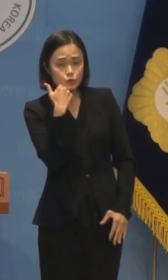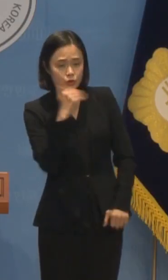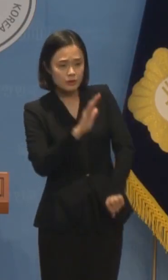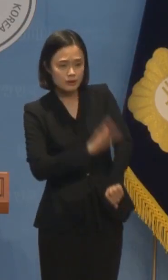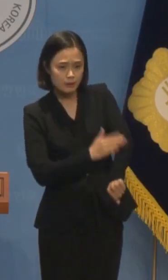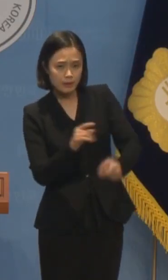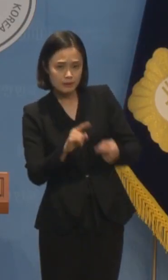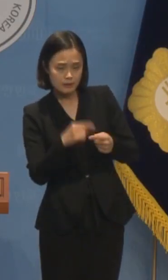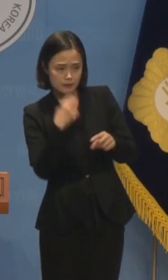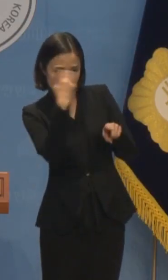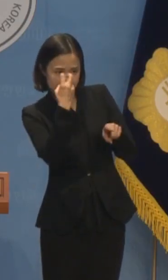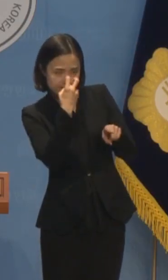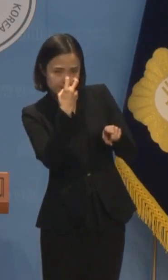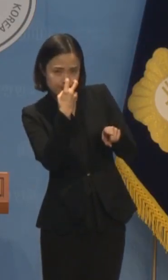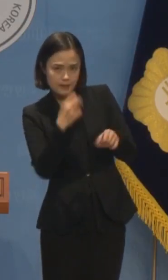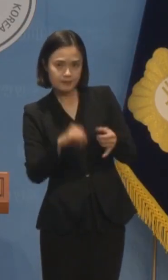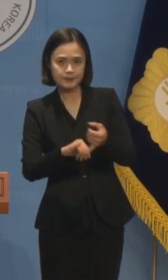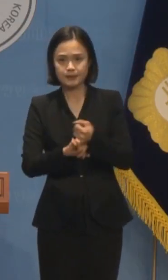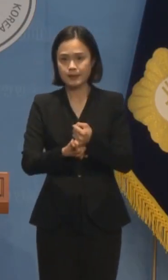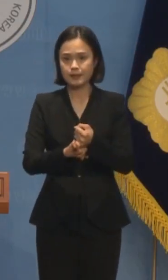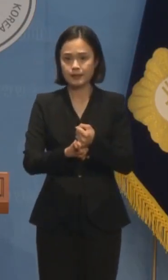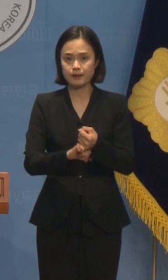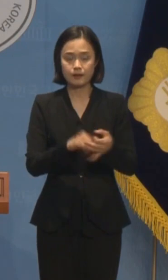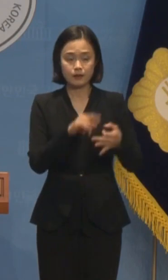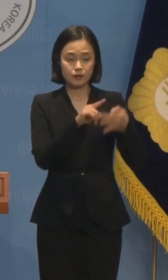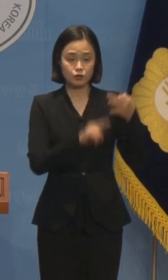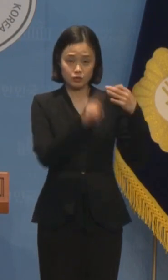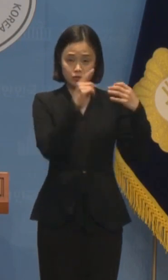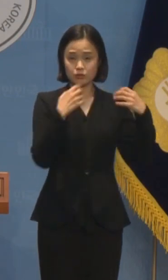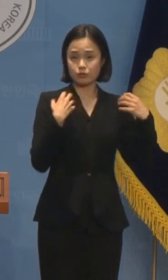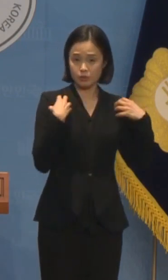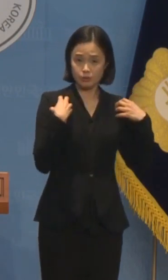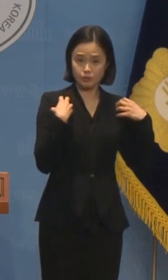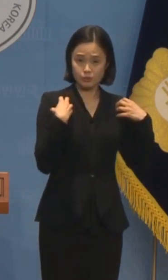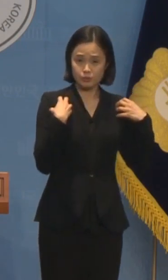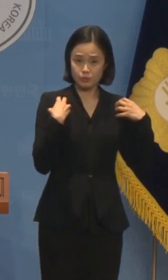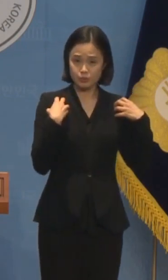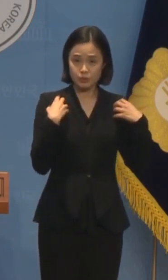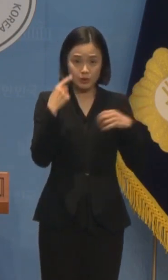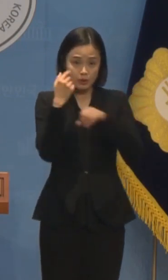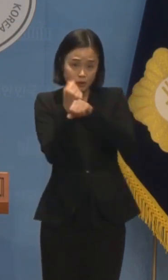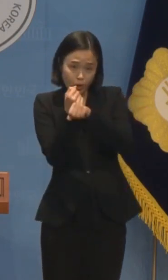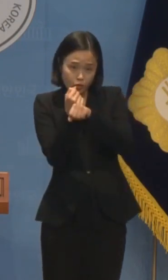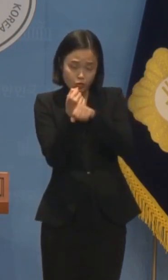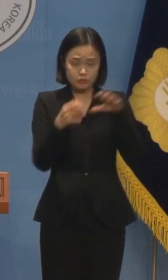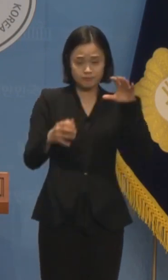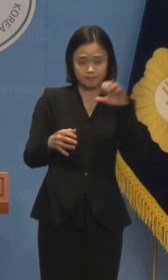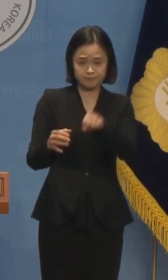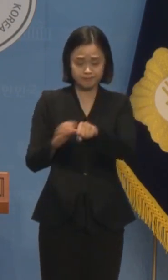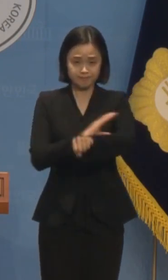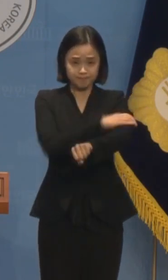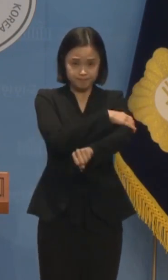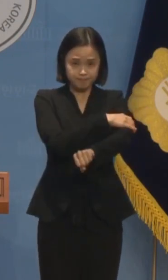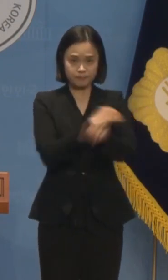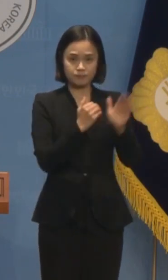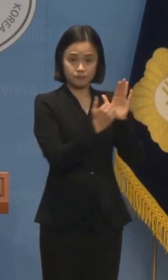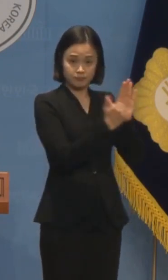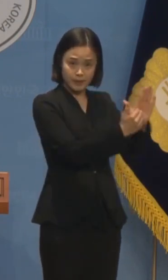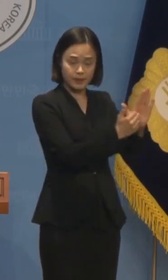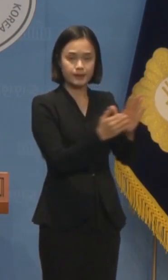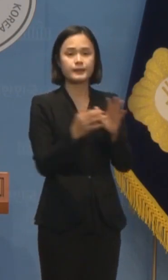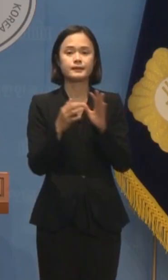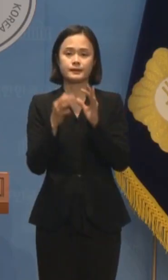밝혀내겠습니다. 윤석열 정권의 R&D 폭거가 다시는 일어나지 않도록 혼신의 힘을 다해